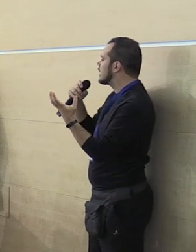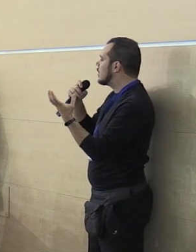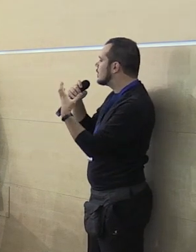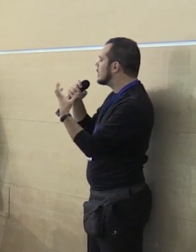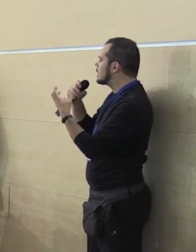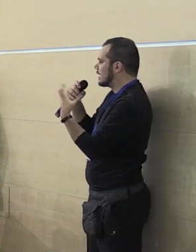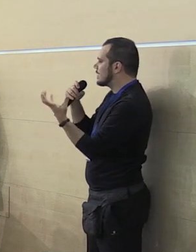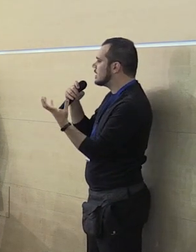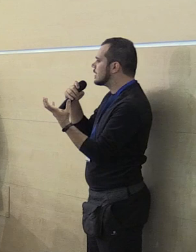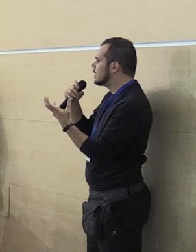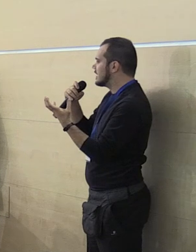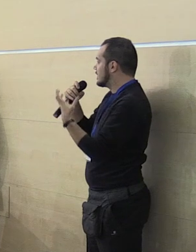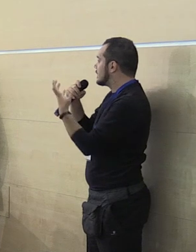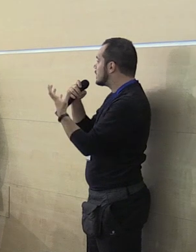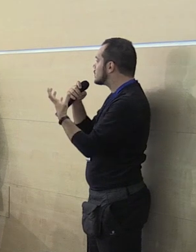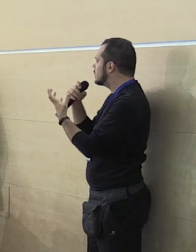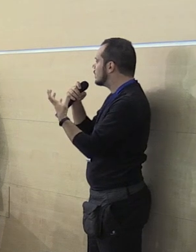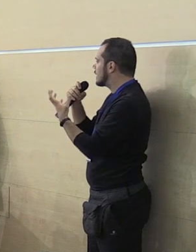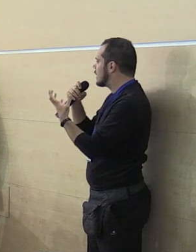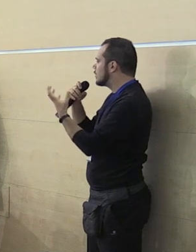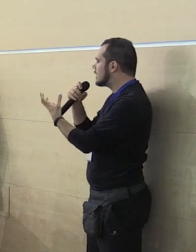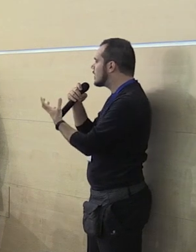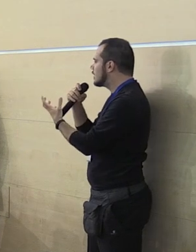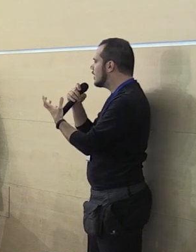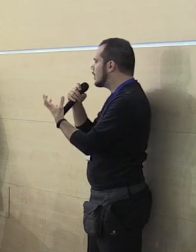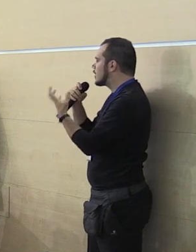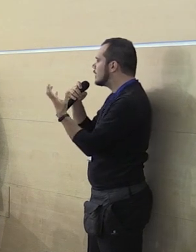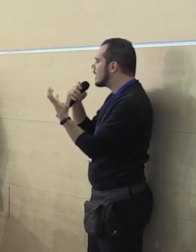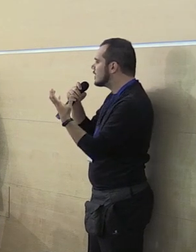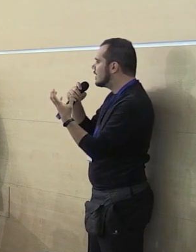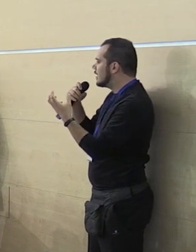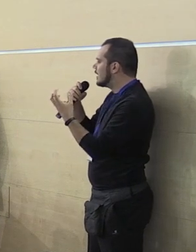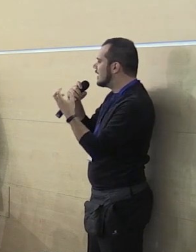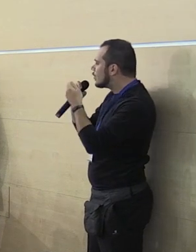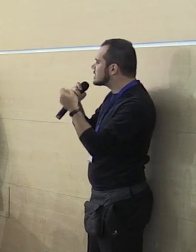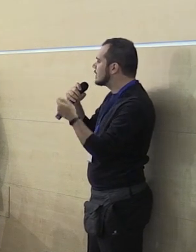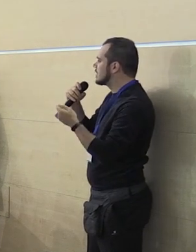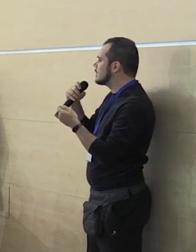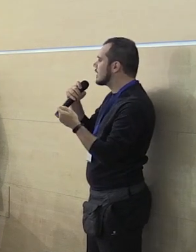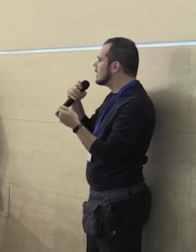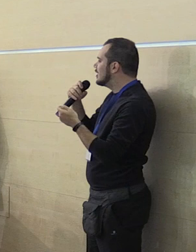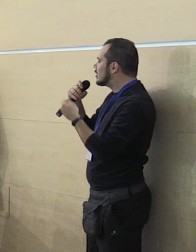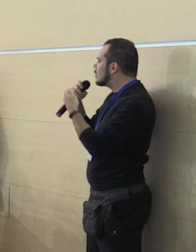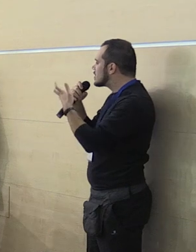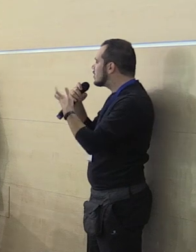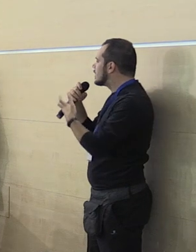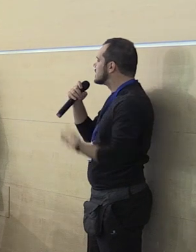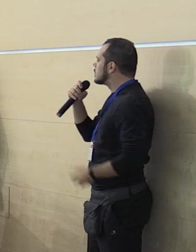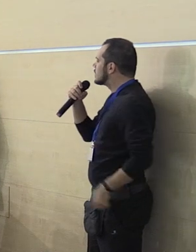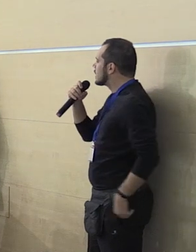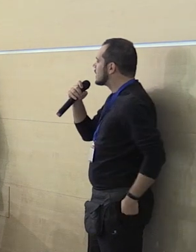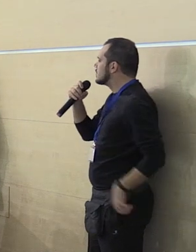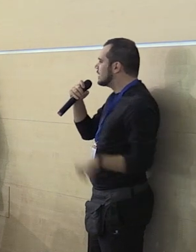un proyecto que obviamente y claramente es beneficioso para la comunidad, pero a la comunidad le cuesta participar. ¿Cómo se